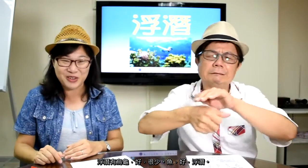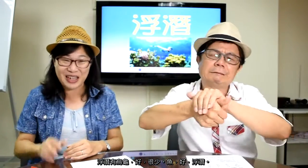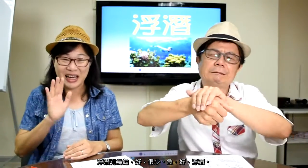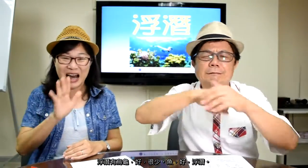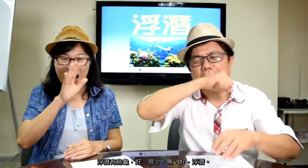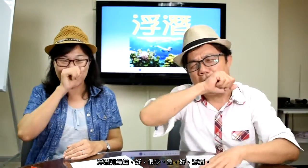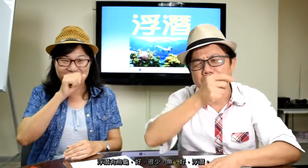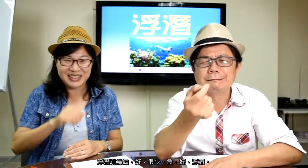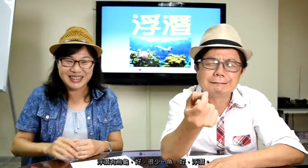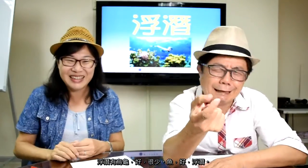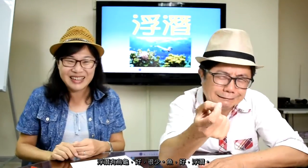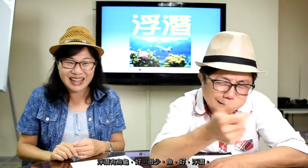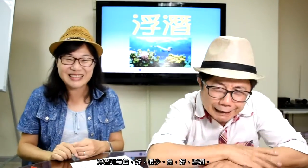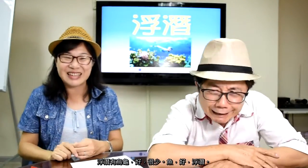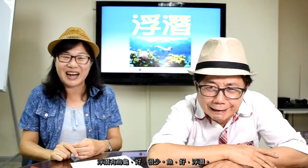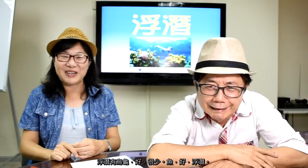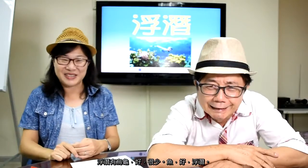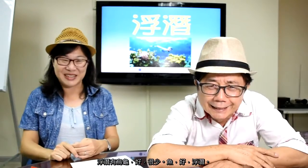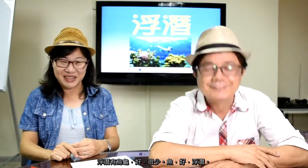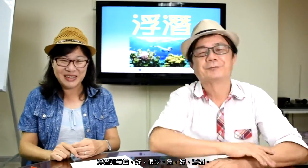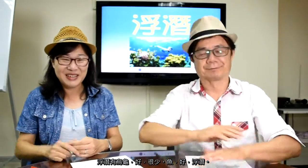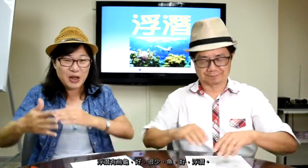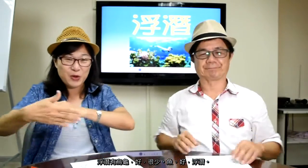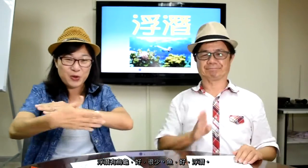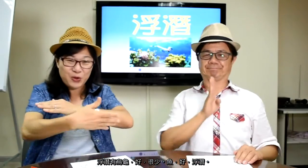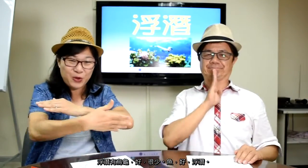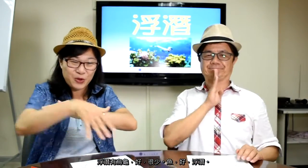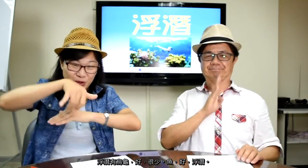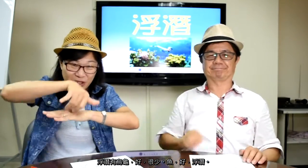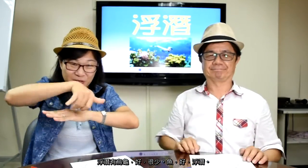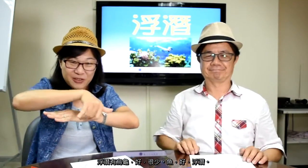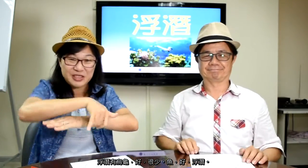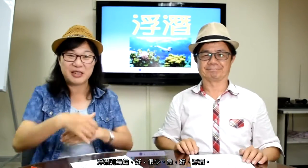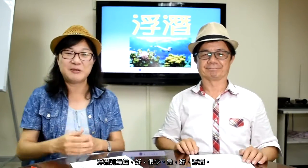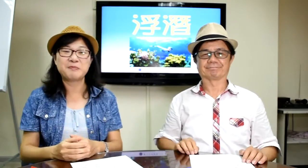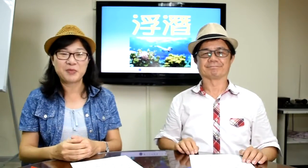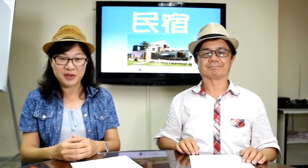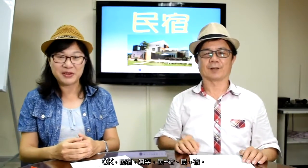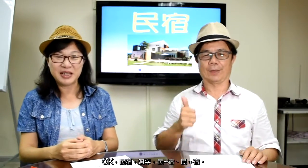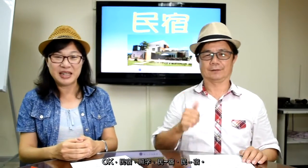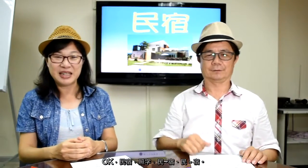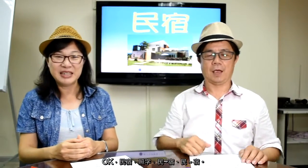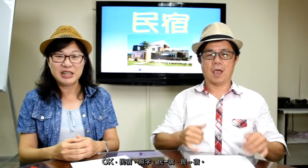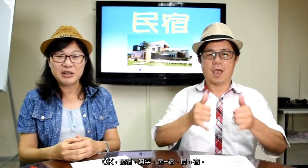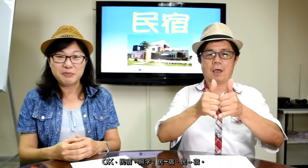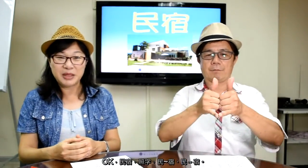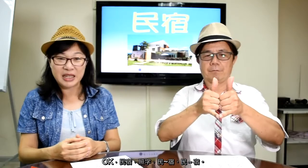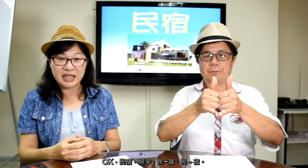龟，很少。鱼，好，浮潜。OK，